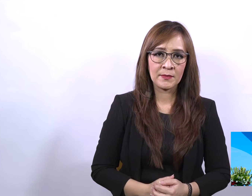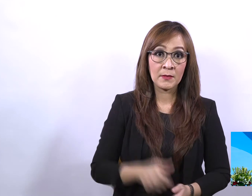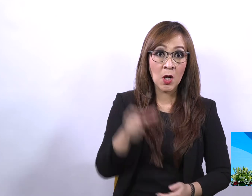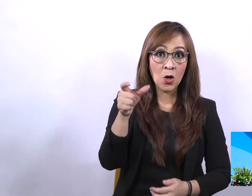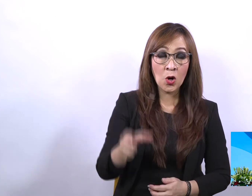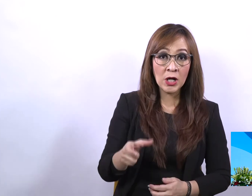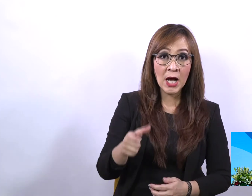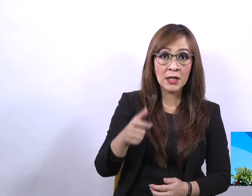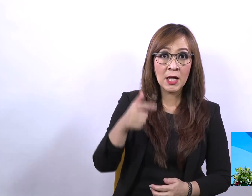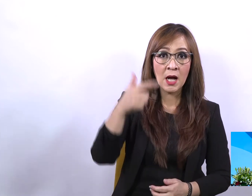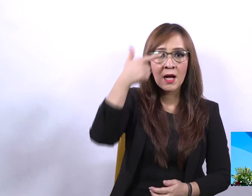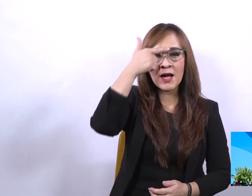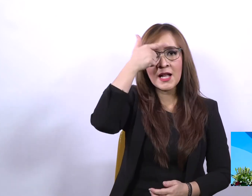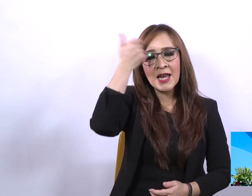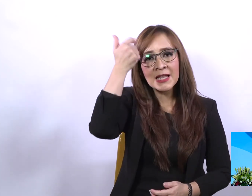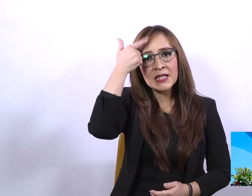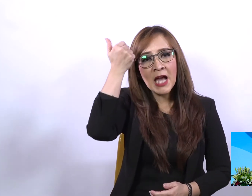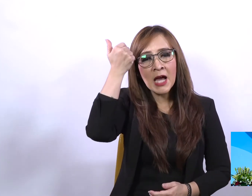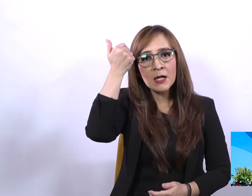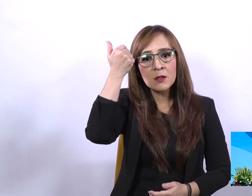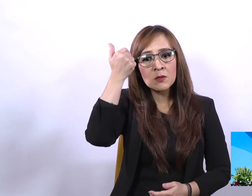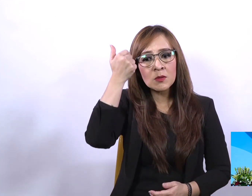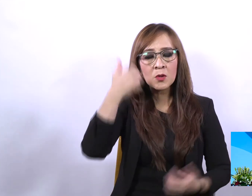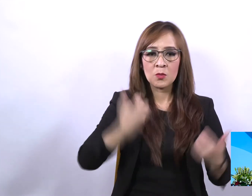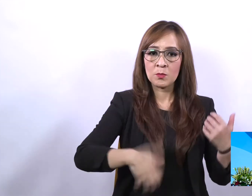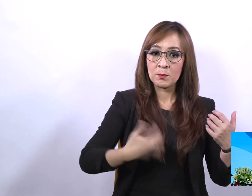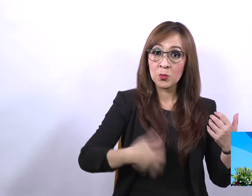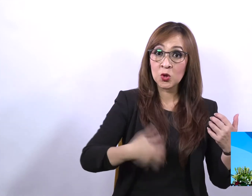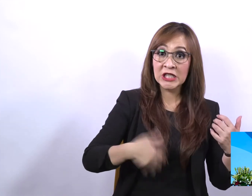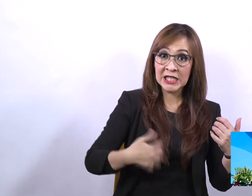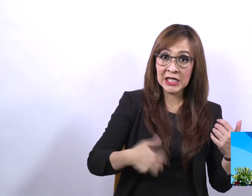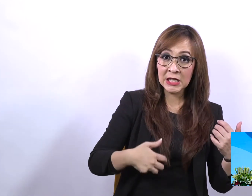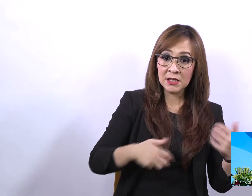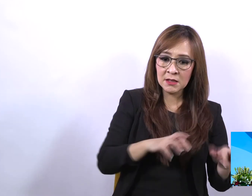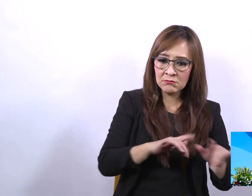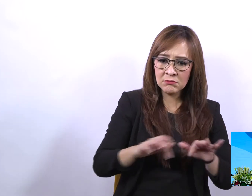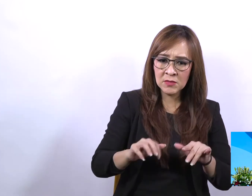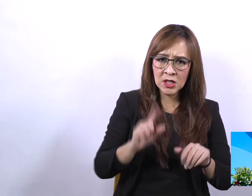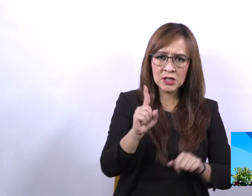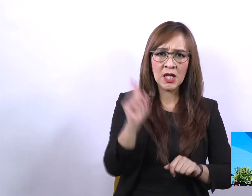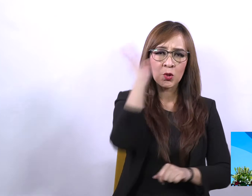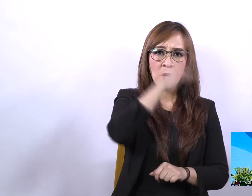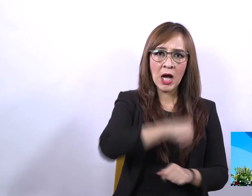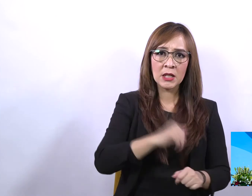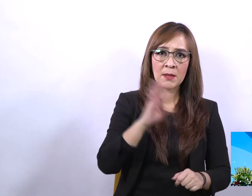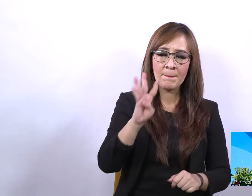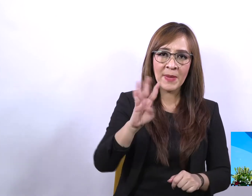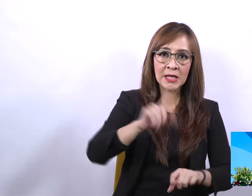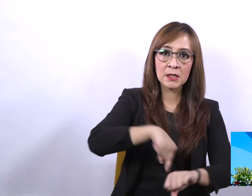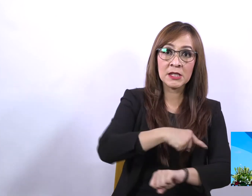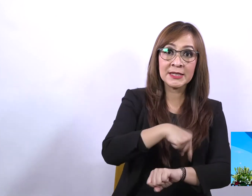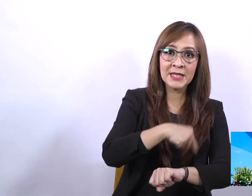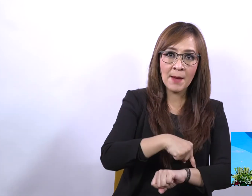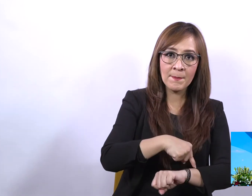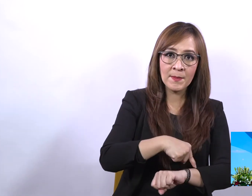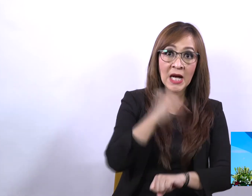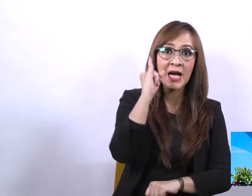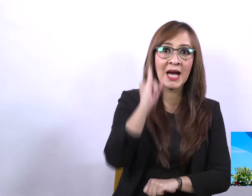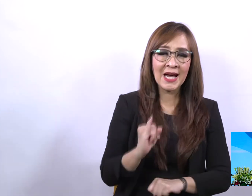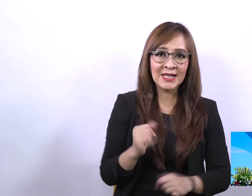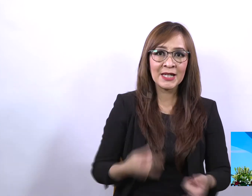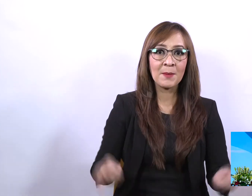Hai orang yang latihan musik Batak Hai sehari empat jam hai lalu kemudian dia jadi musisi yang